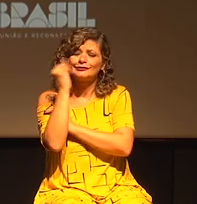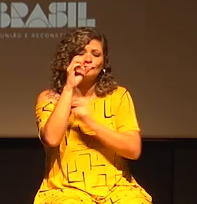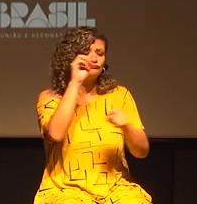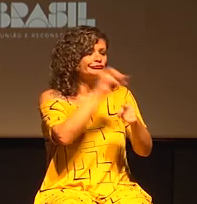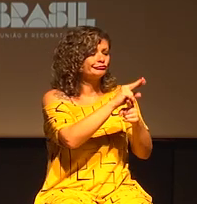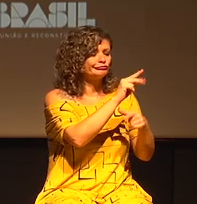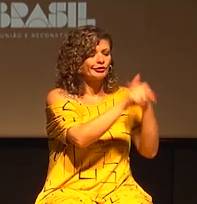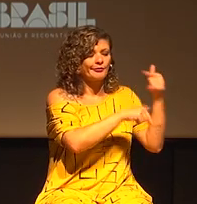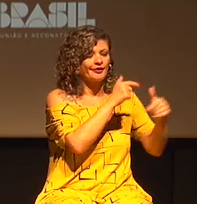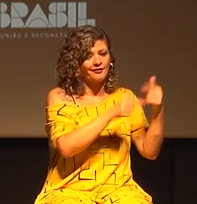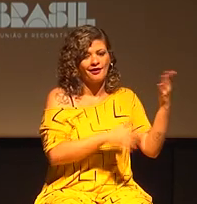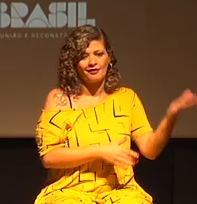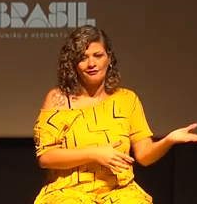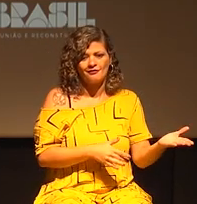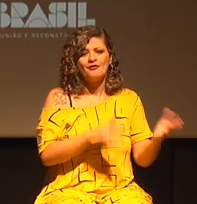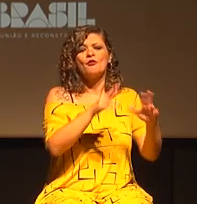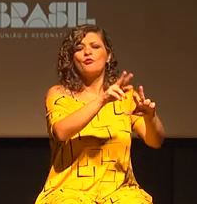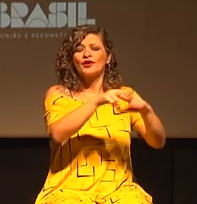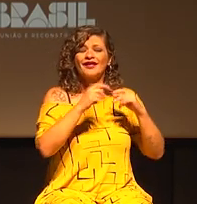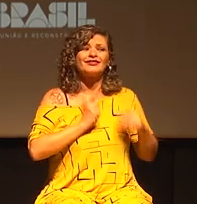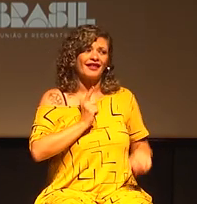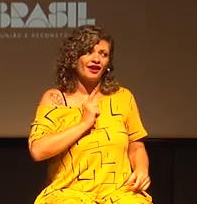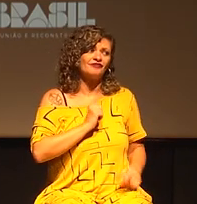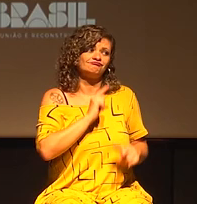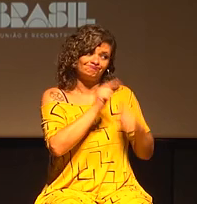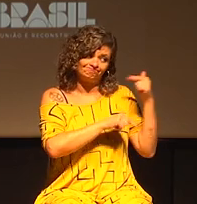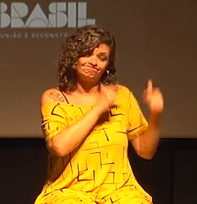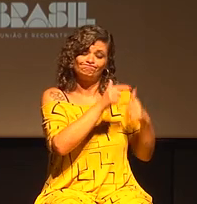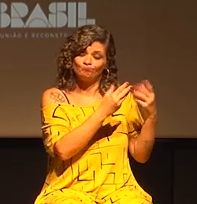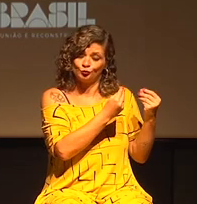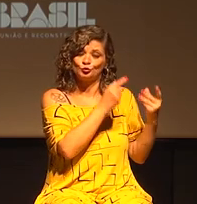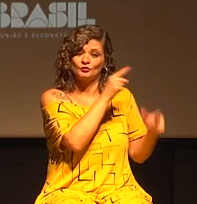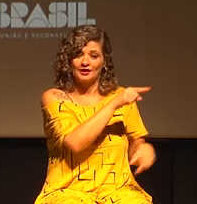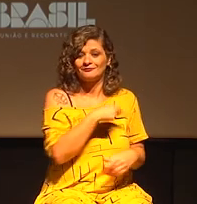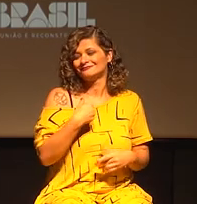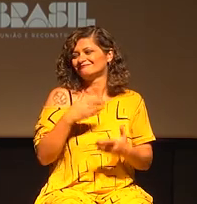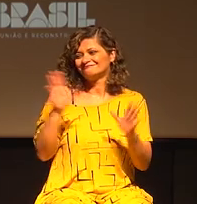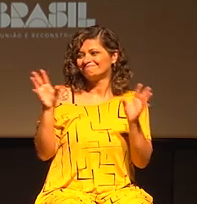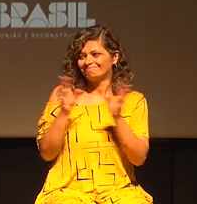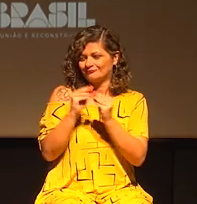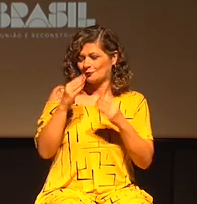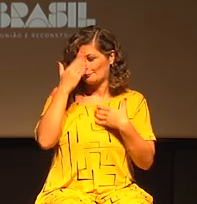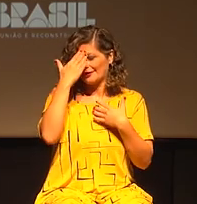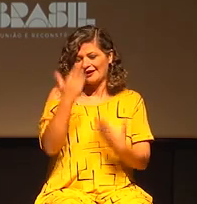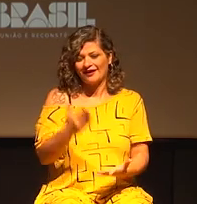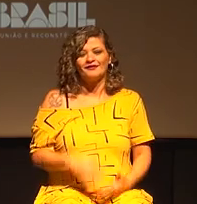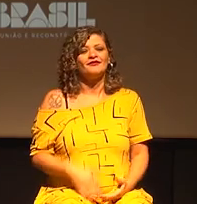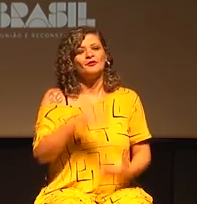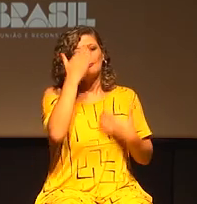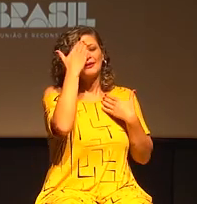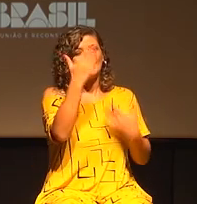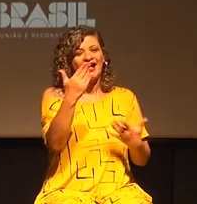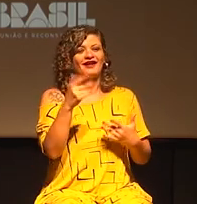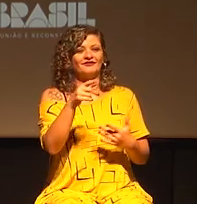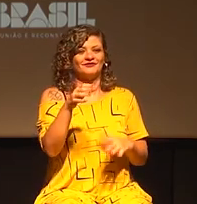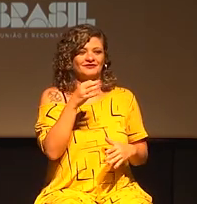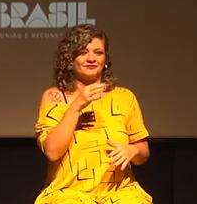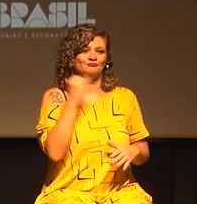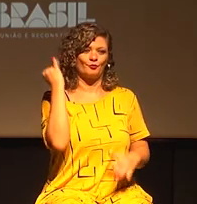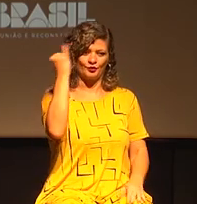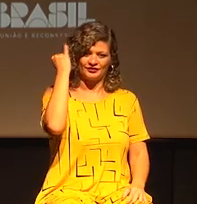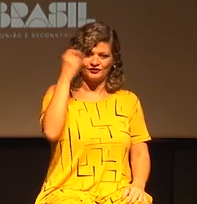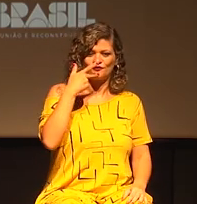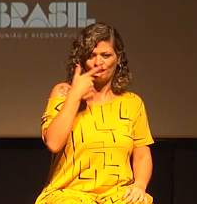eh por conta das muitas demandas que existem tá obrigada obrigada Simone pelo seu depoimento né foi